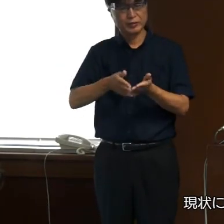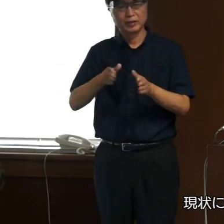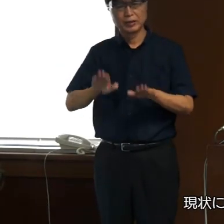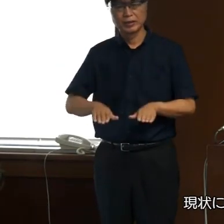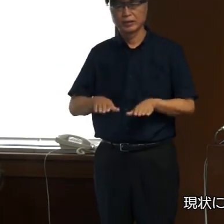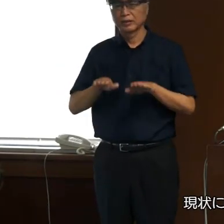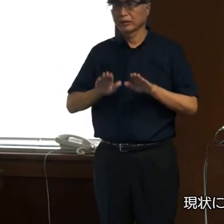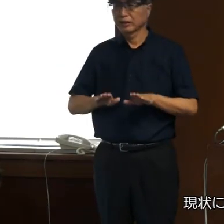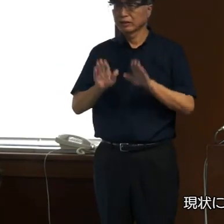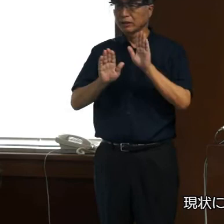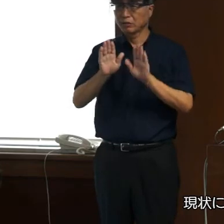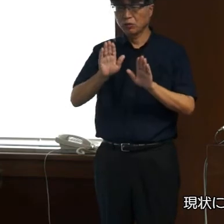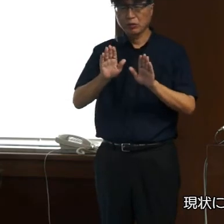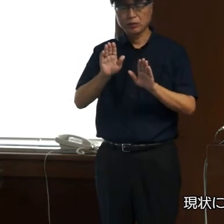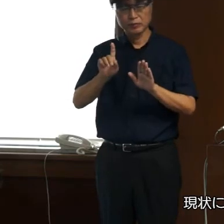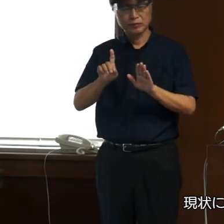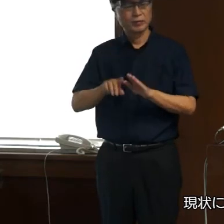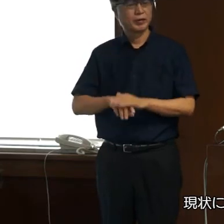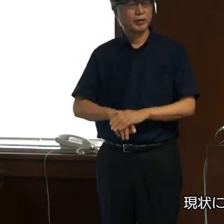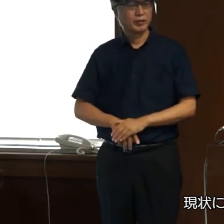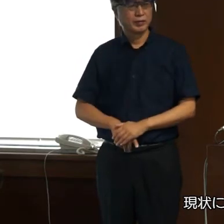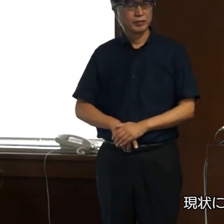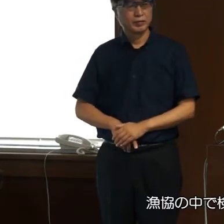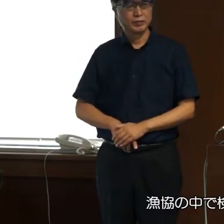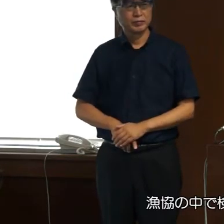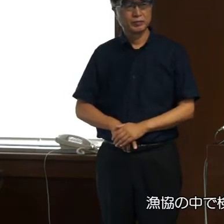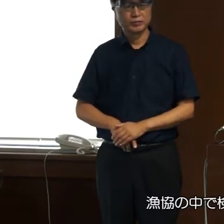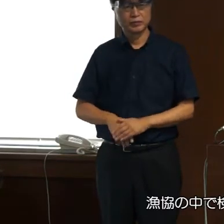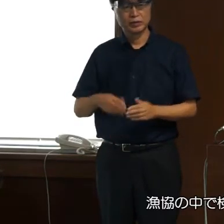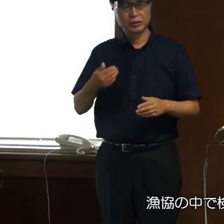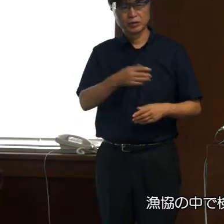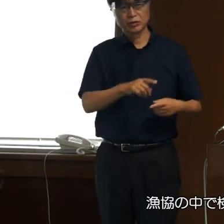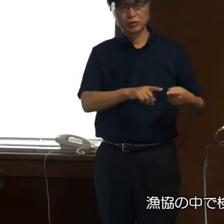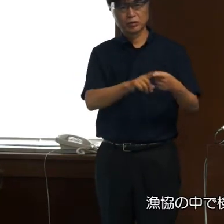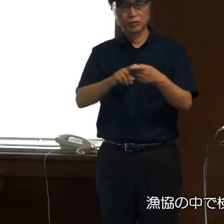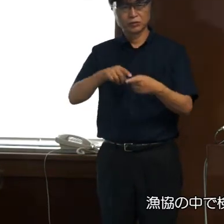して、今